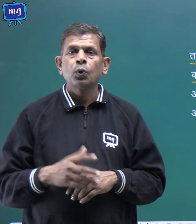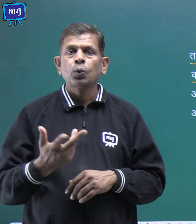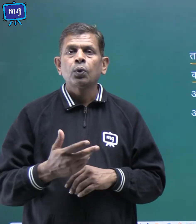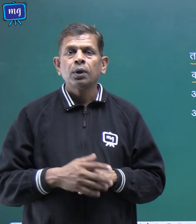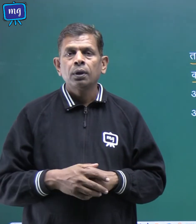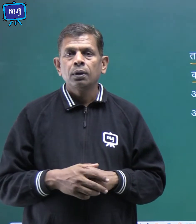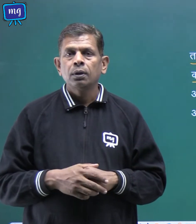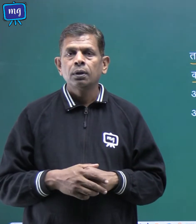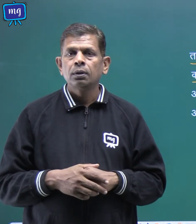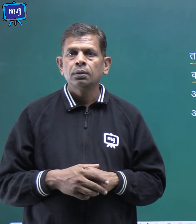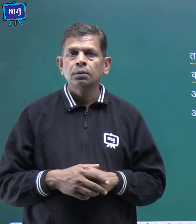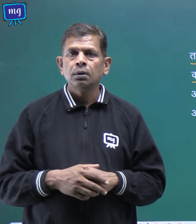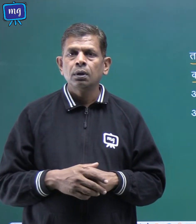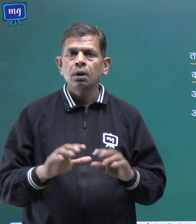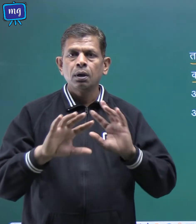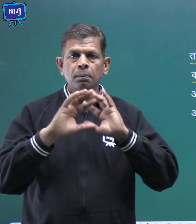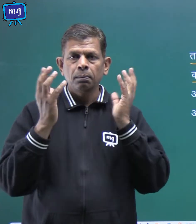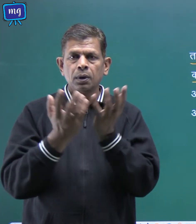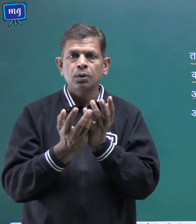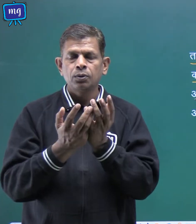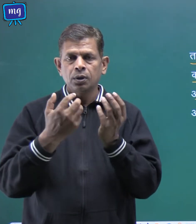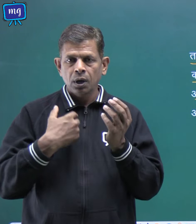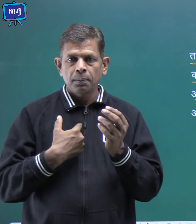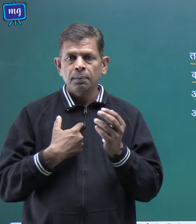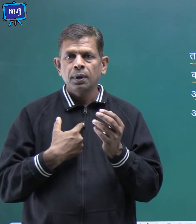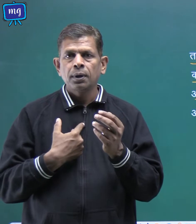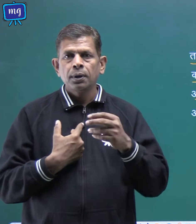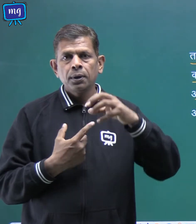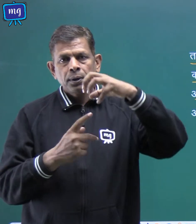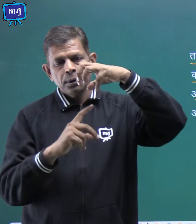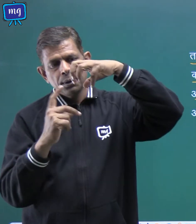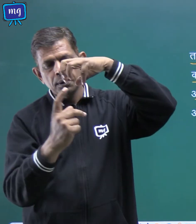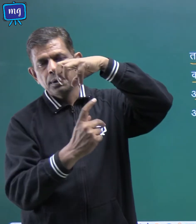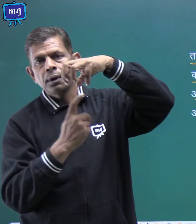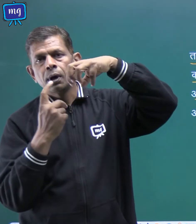क्योंकि पृथ्वी अपने अक्ष पर